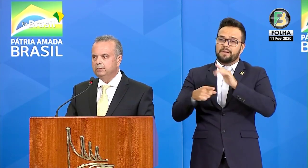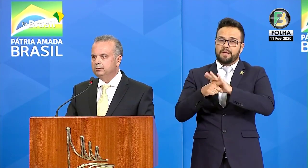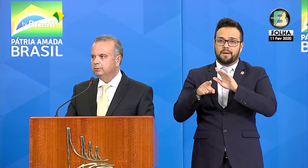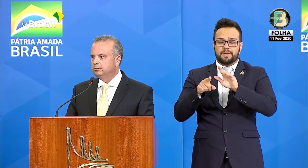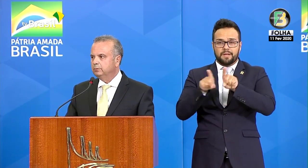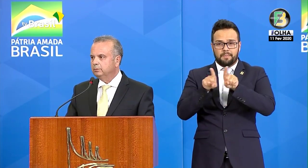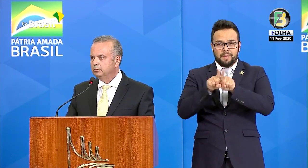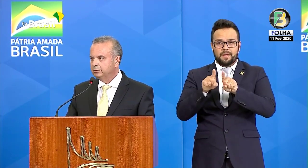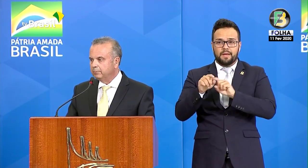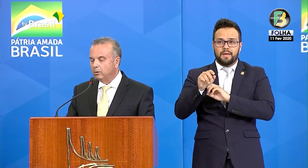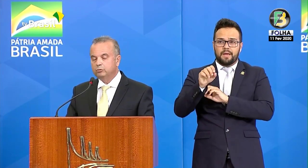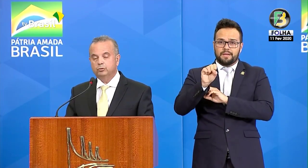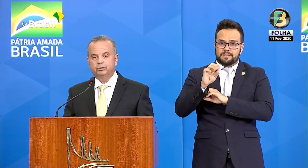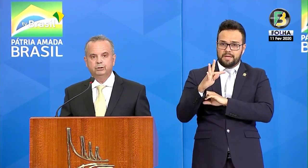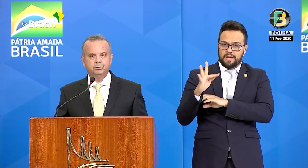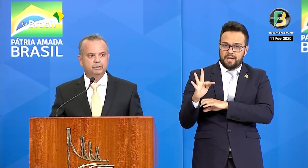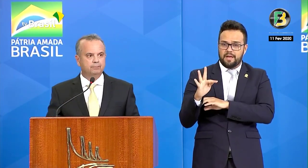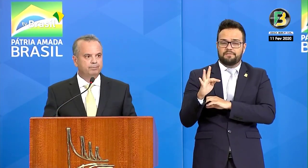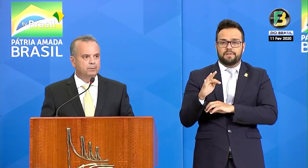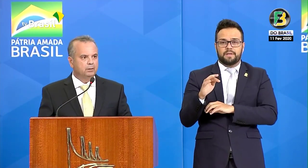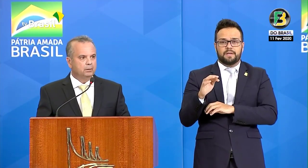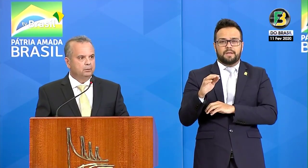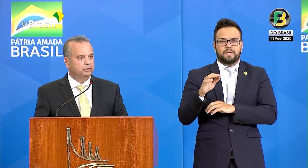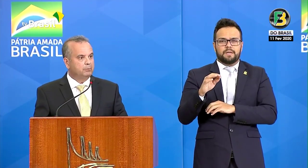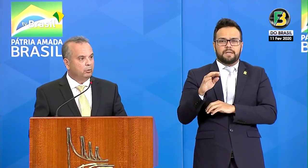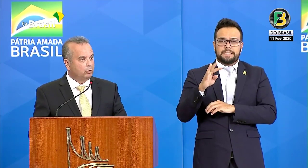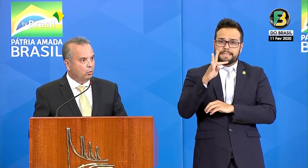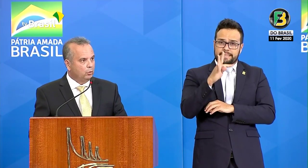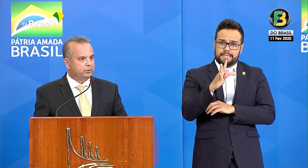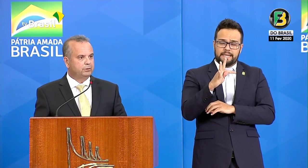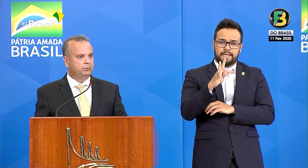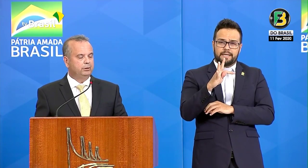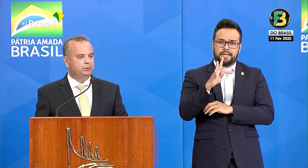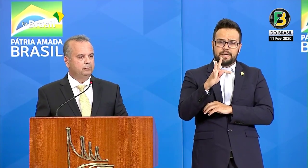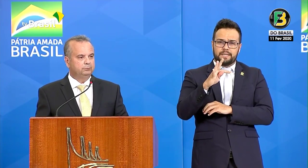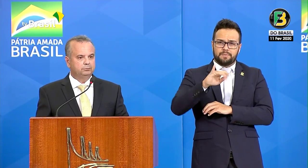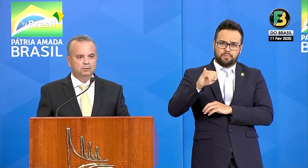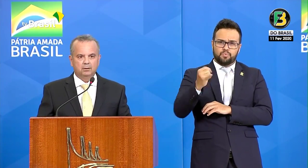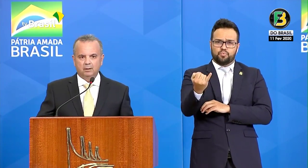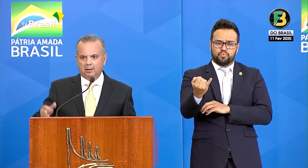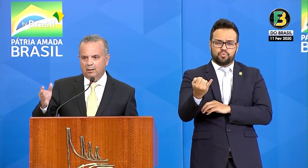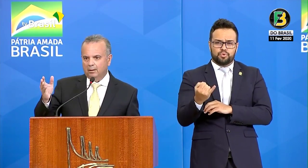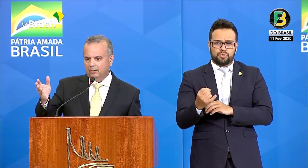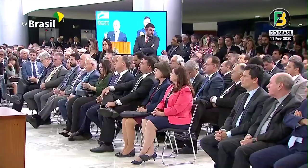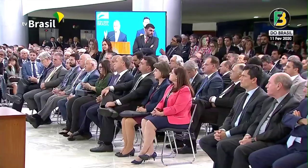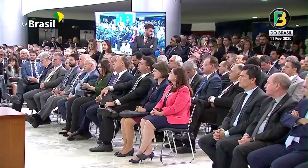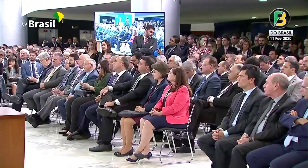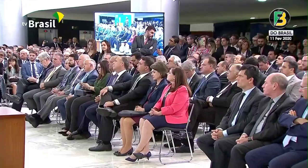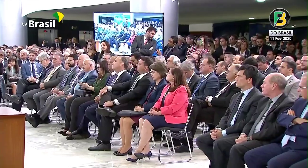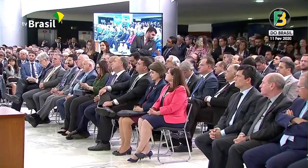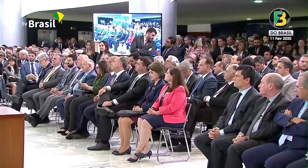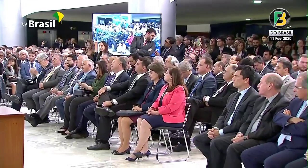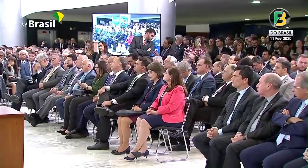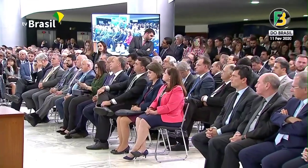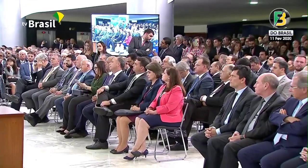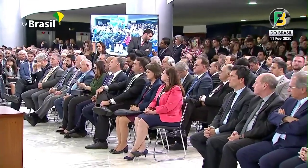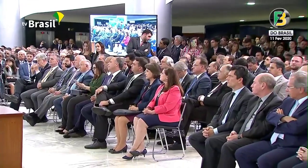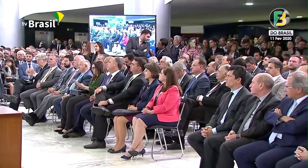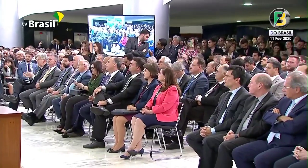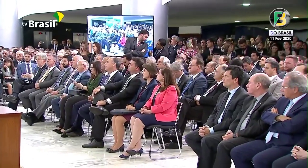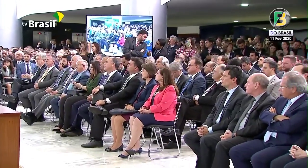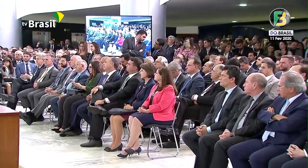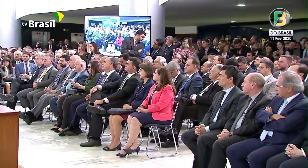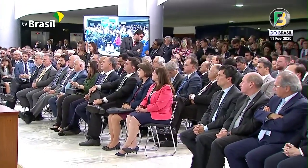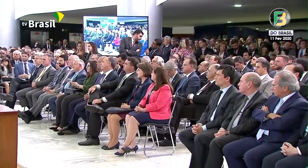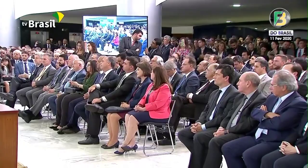Federal, do Tribunal de Justiça, do Tribunal de Contas da União, inclusive, de forma muito especial,